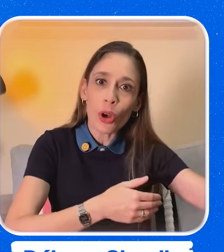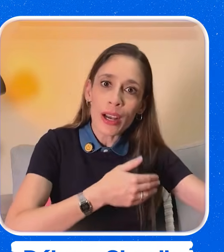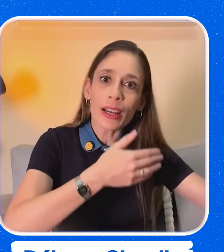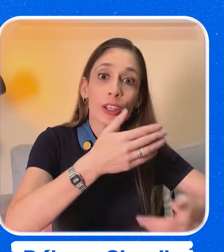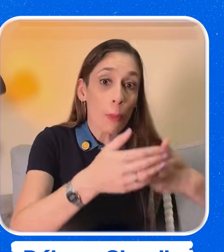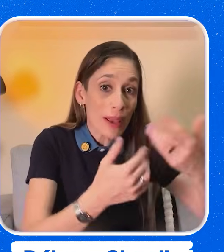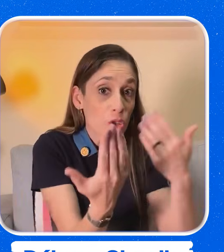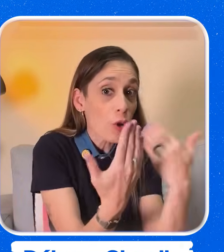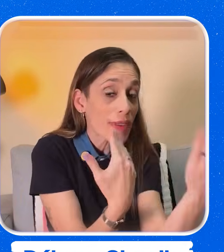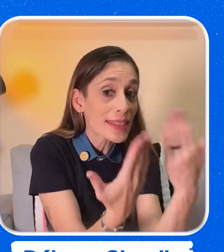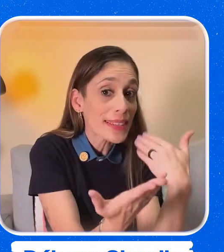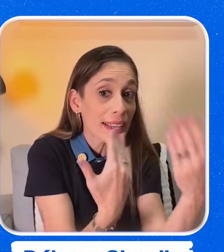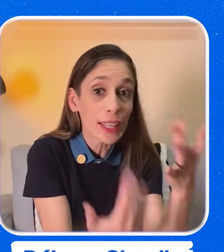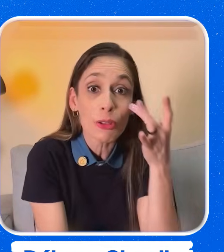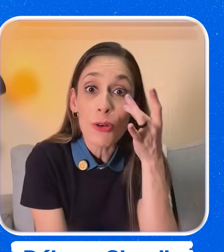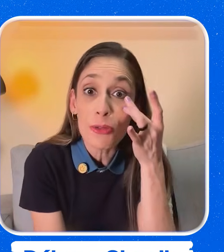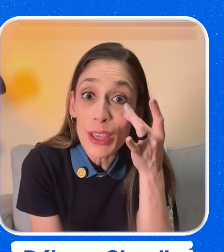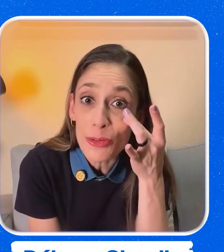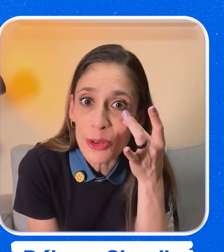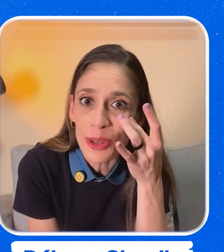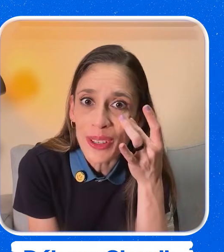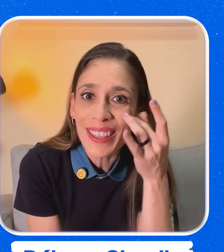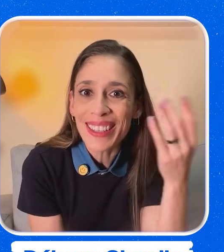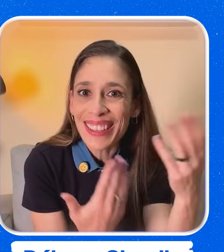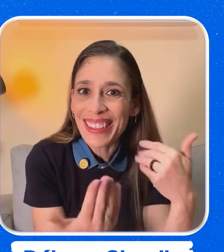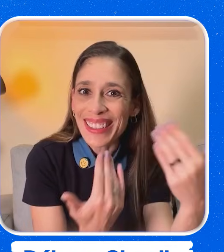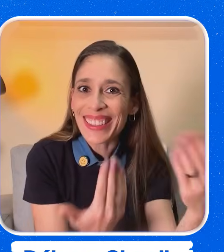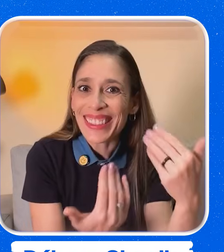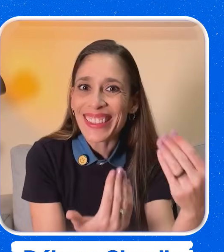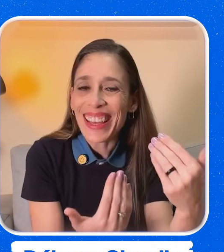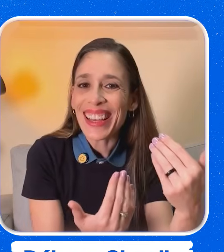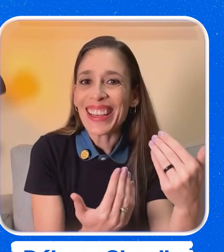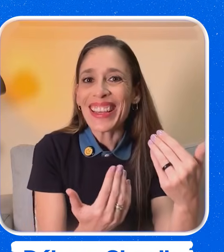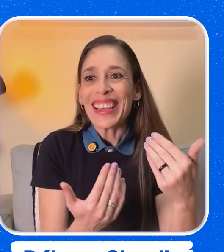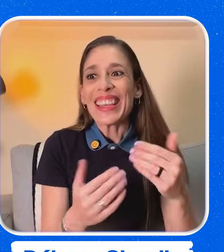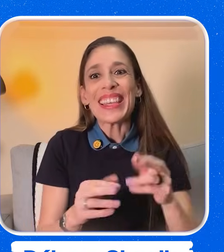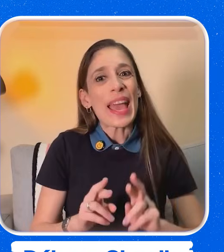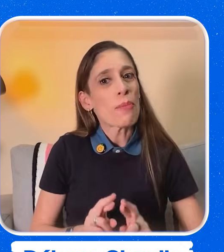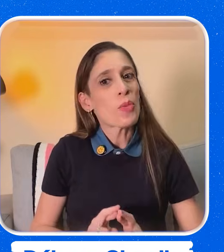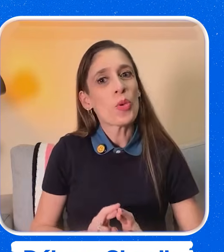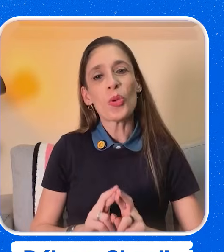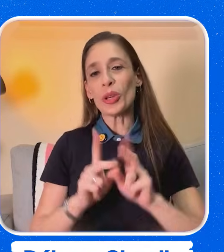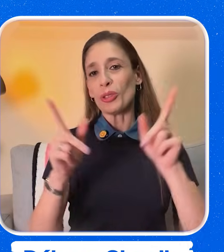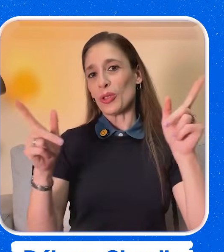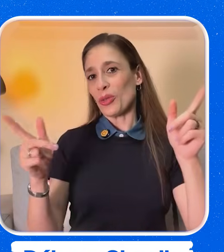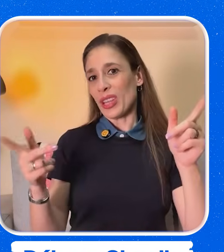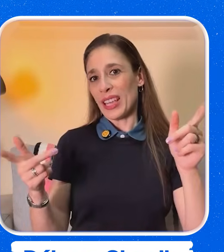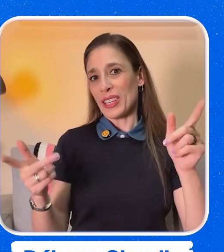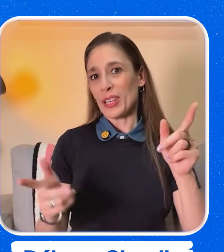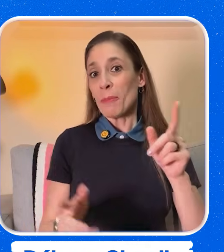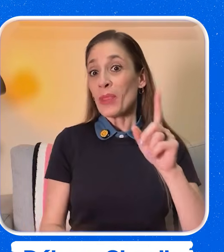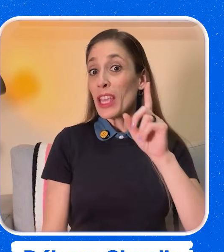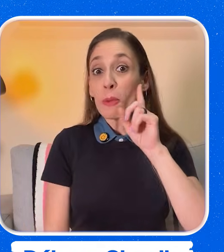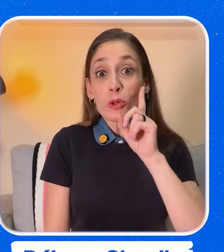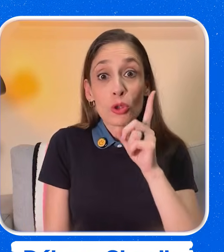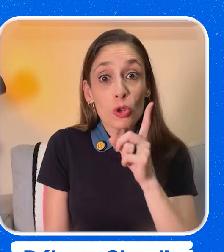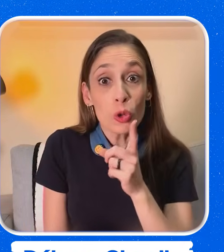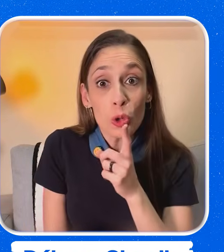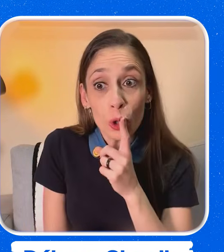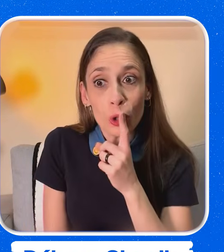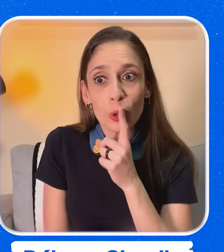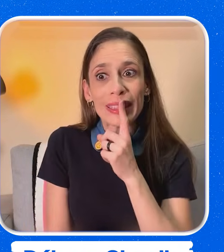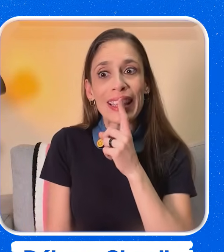construindo, trocando, mas conversando ao vivo, Total. né? E é muito diferente. E